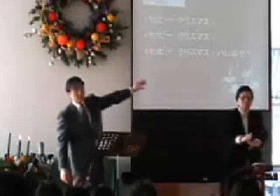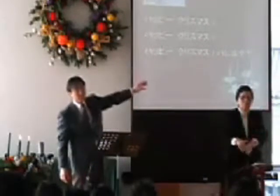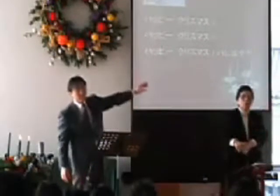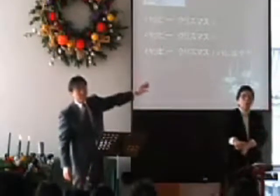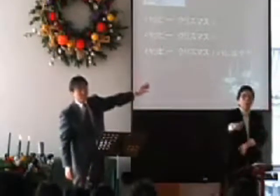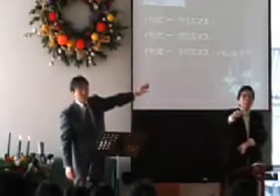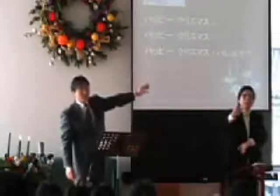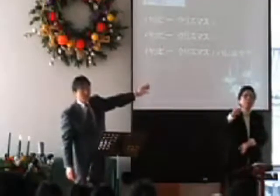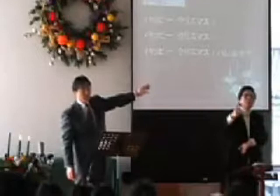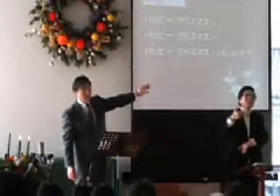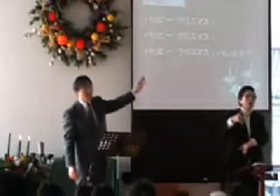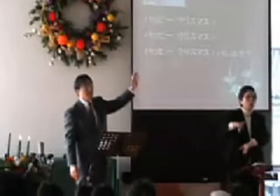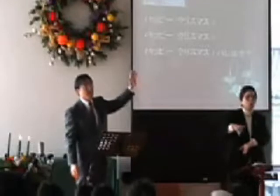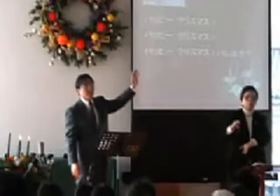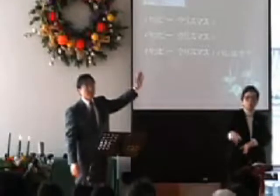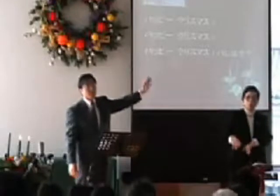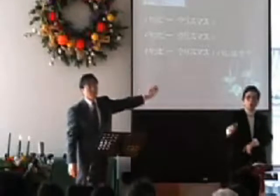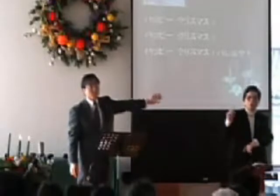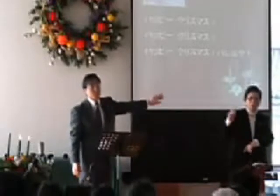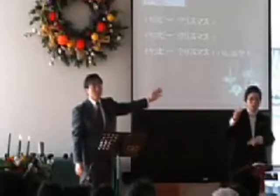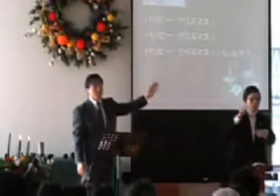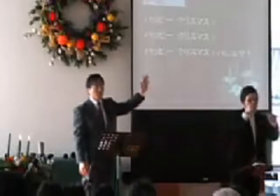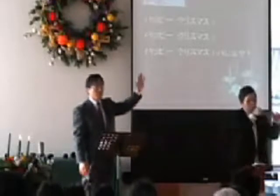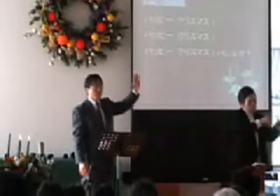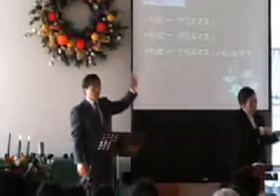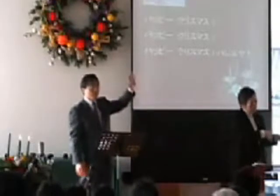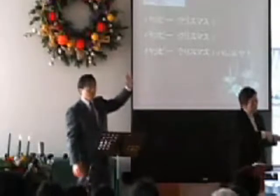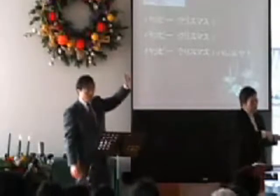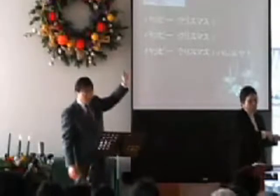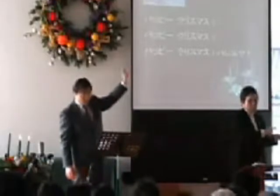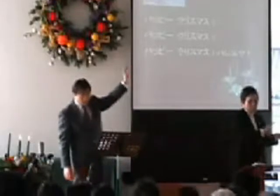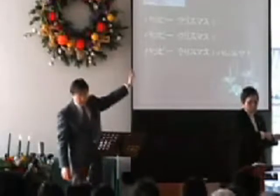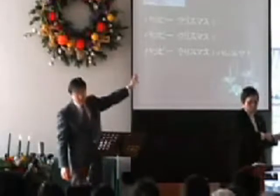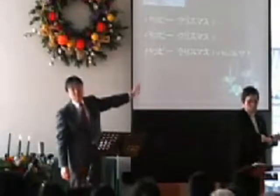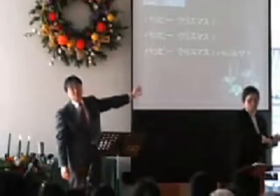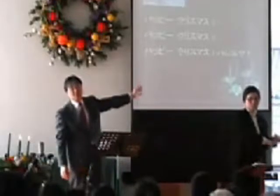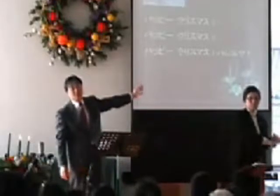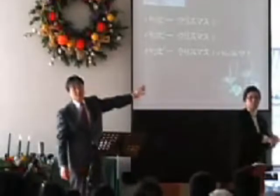ってるんです。で、ある晩ですね、